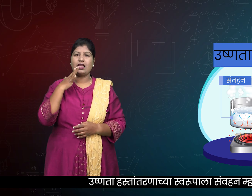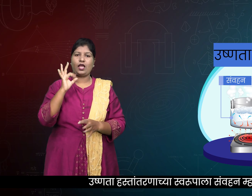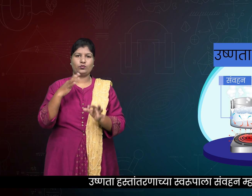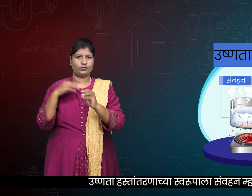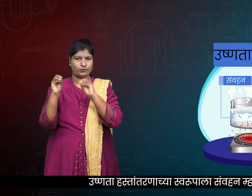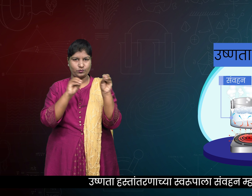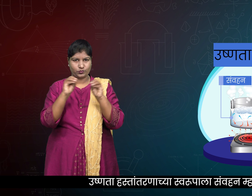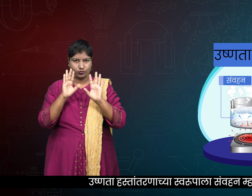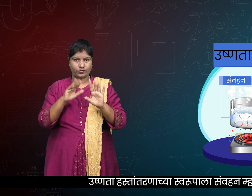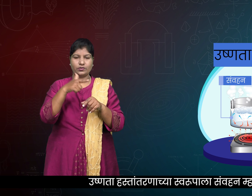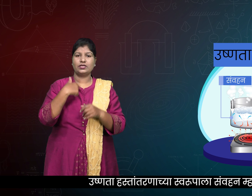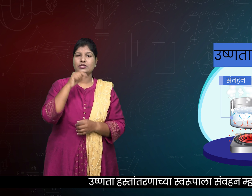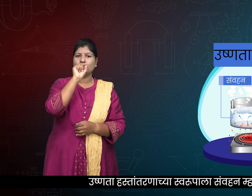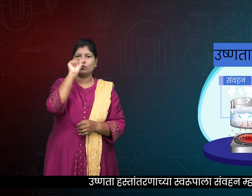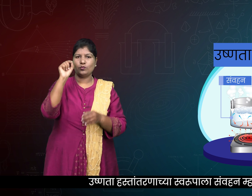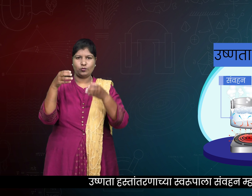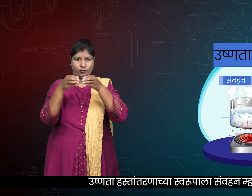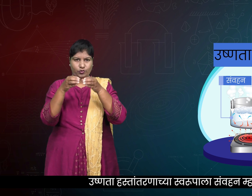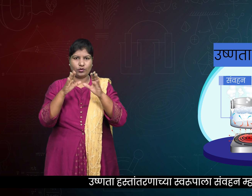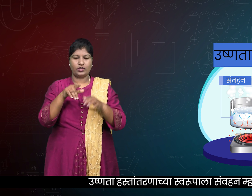उष्णता हस्तांतरणाच्या स्वरूपाला संवहन म्हणतात.